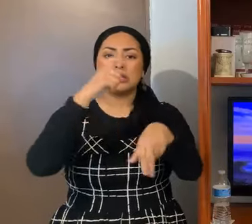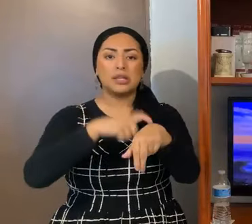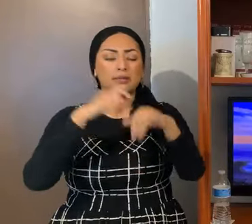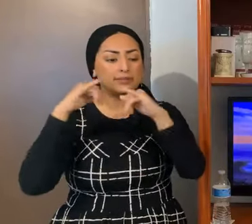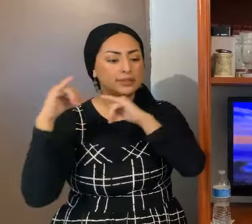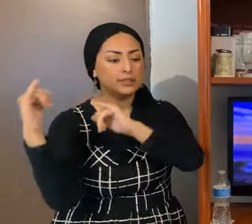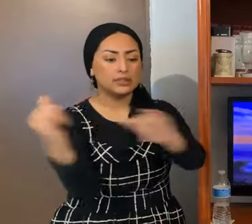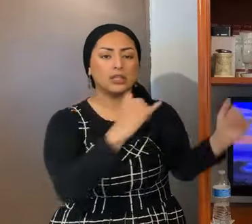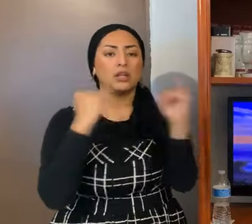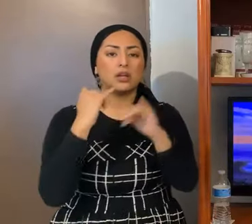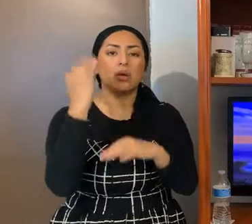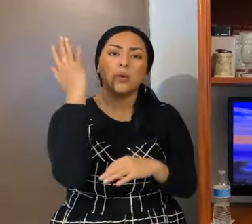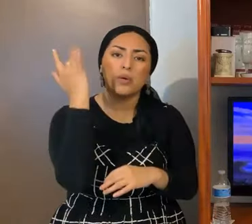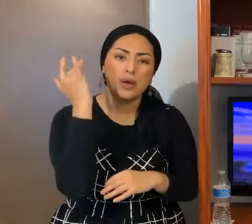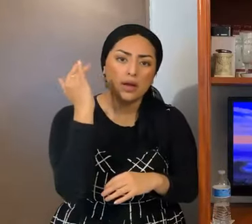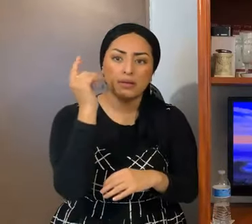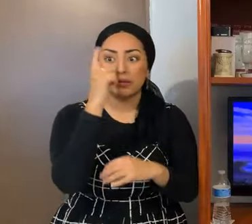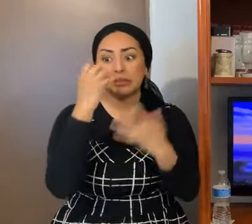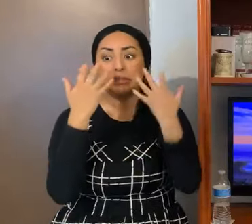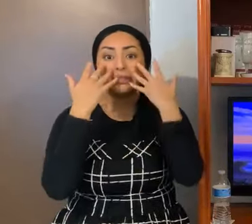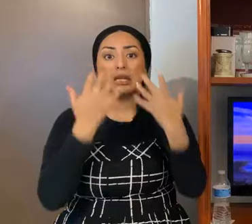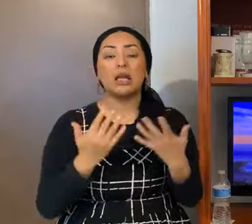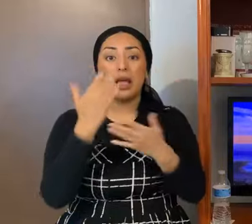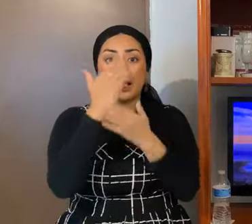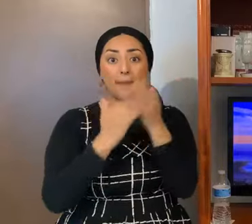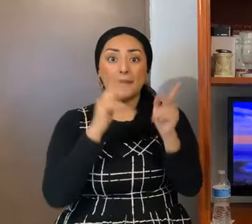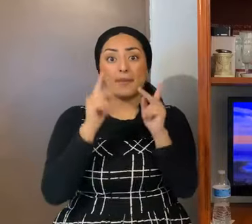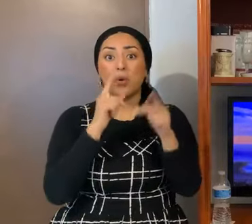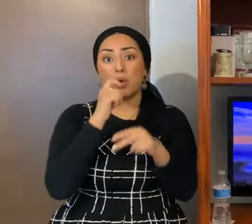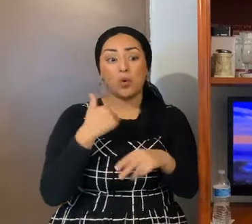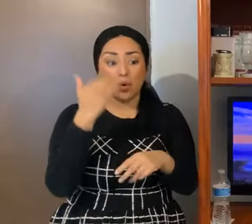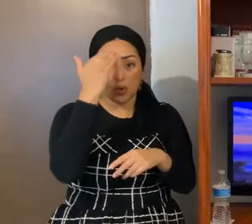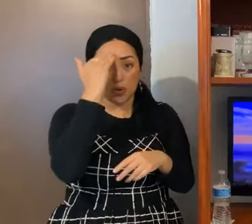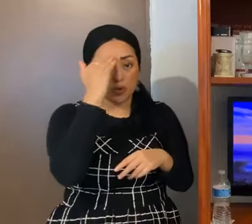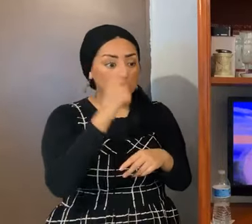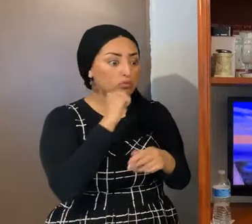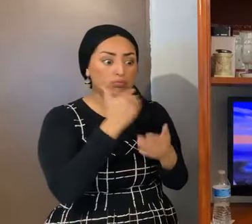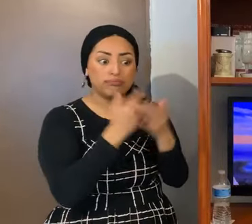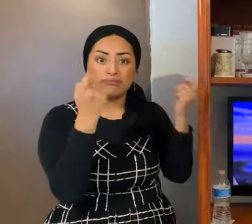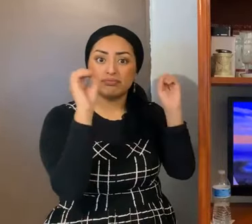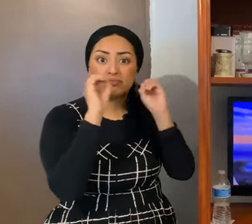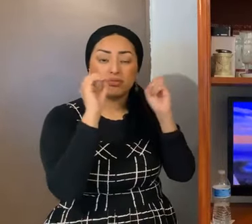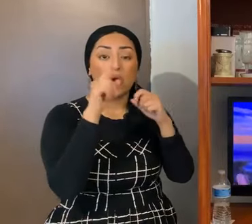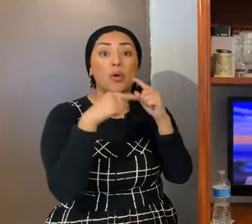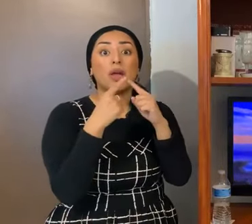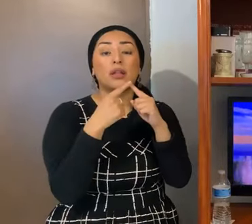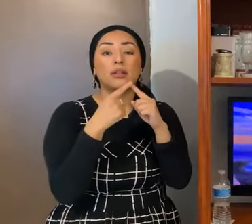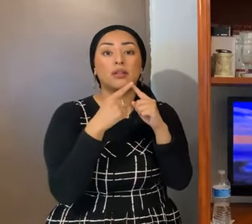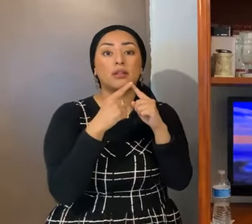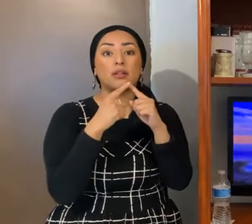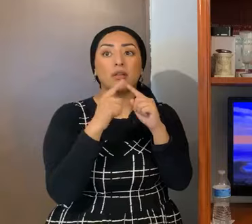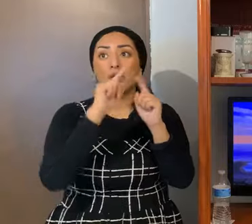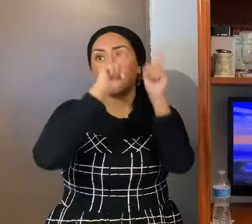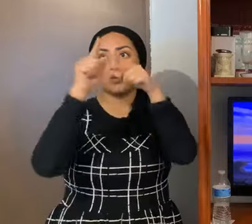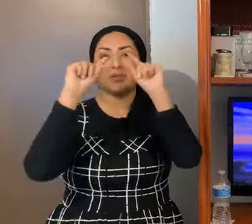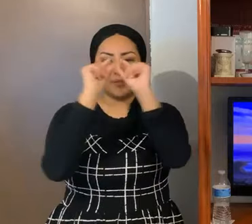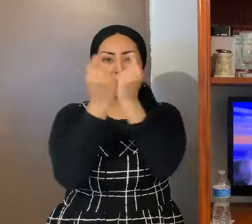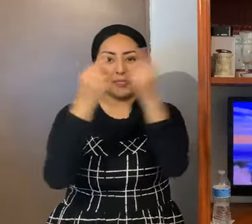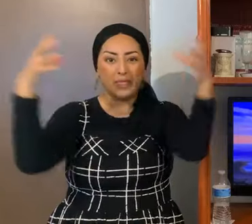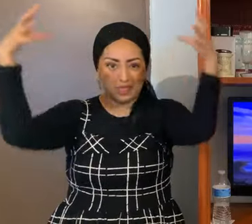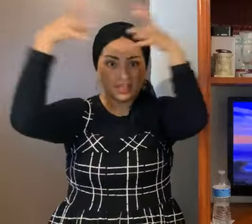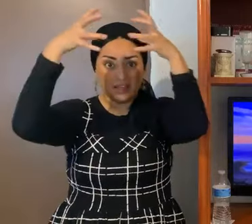igual. Porque lamentablemente hay personas que conocemos que no exaltan bien, pero que cuando son alguna